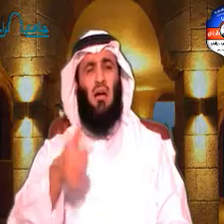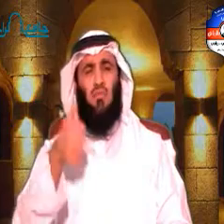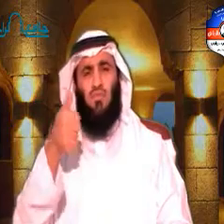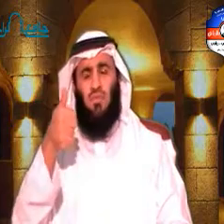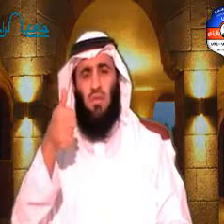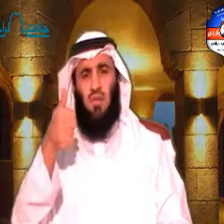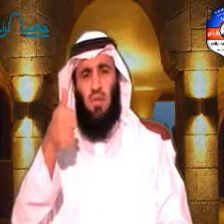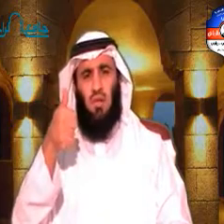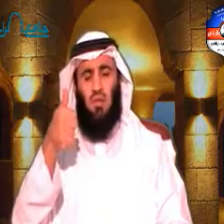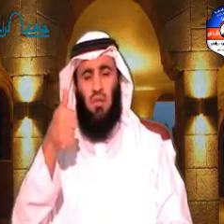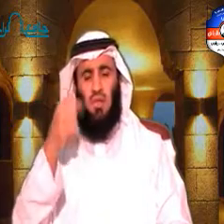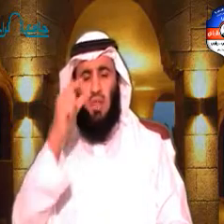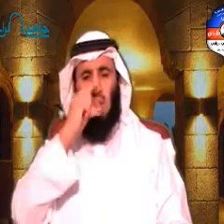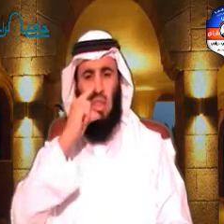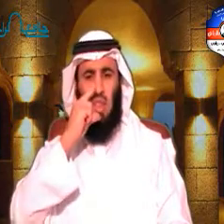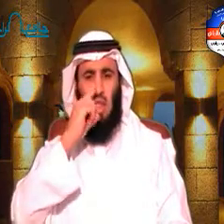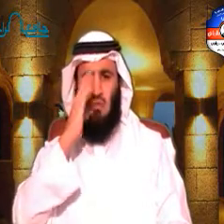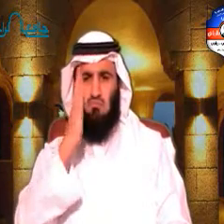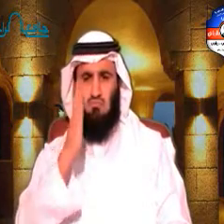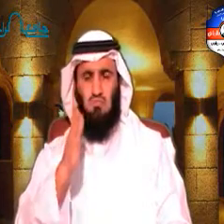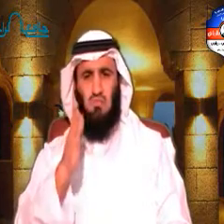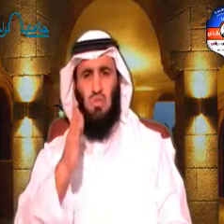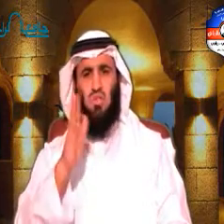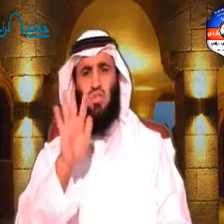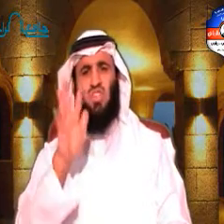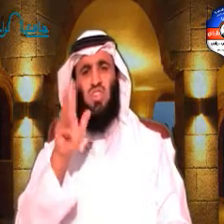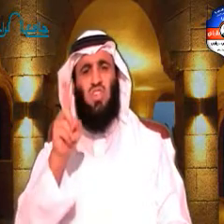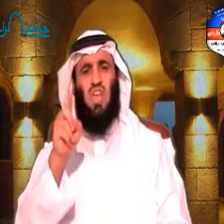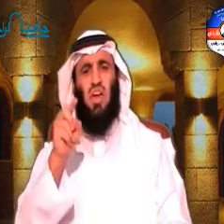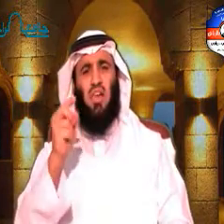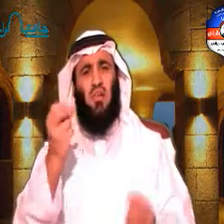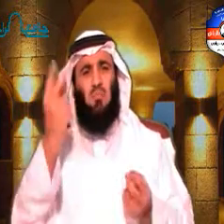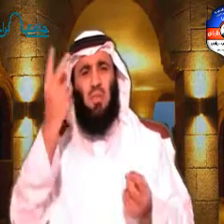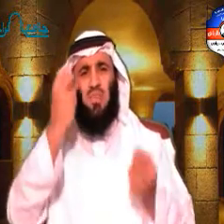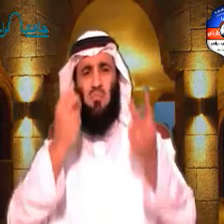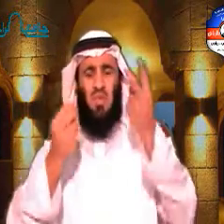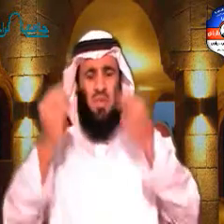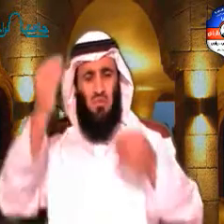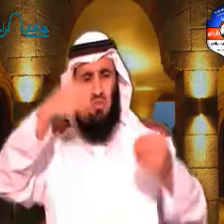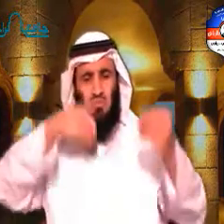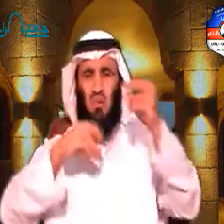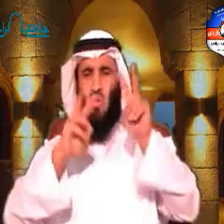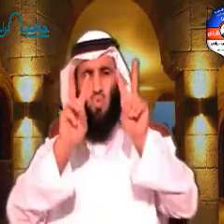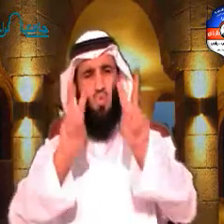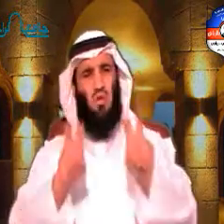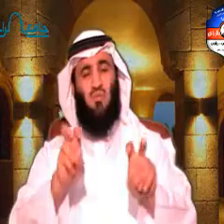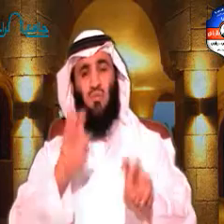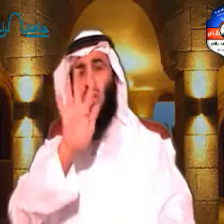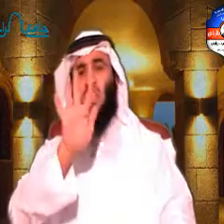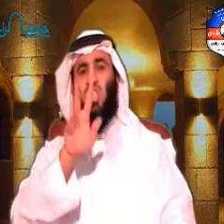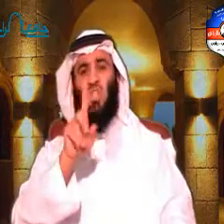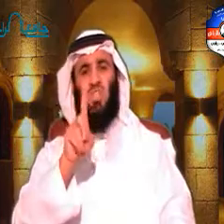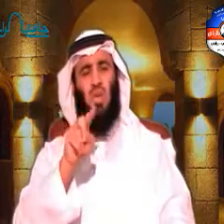السالفات على الهدى، وشر الأمور المحدثات البدائع. واستمر هذا المنهج في